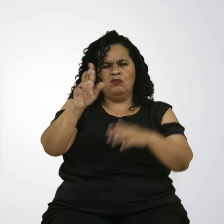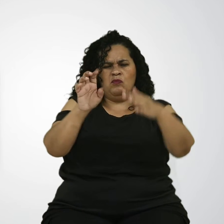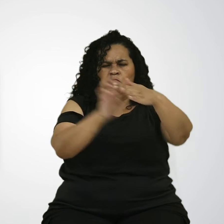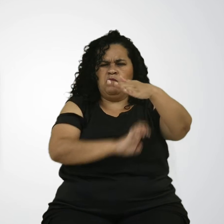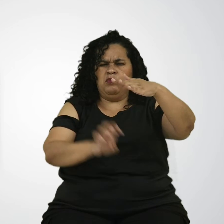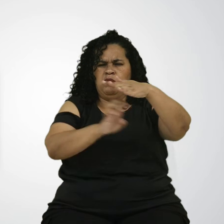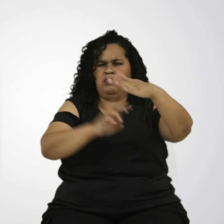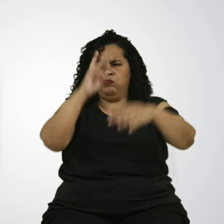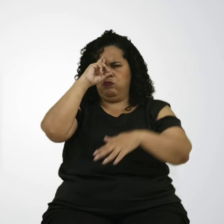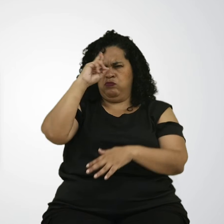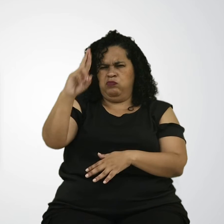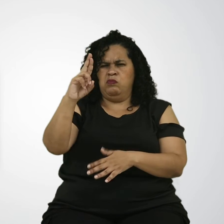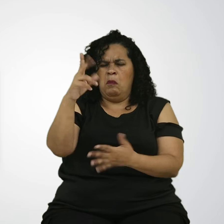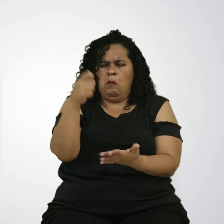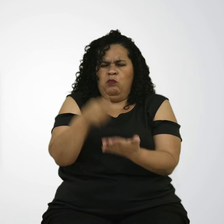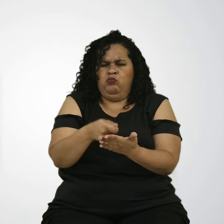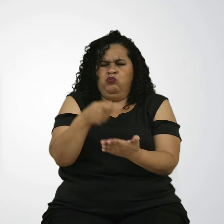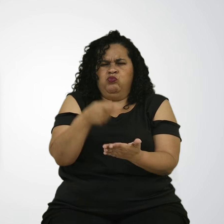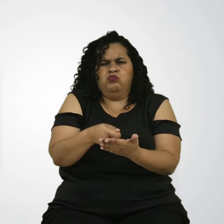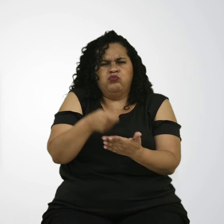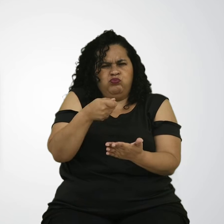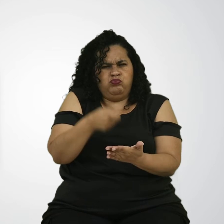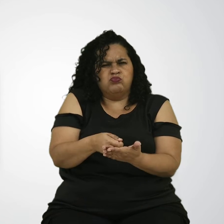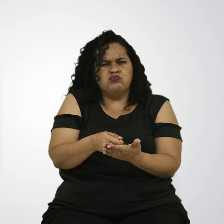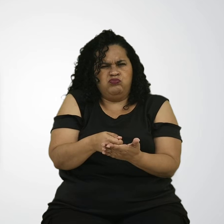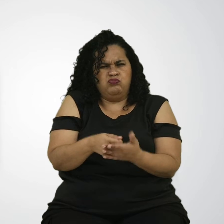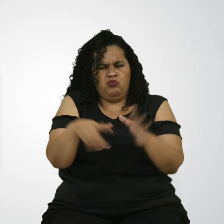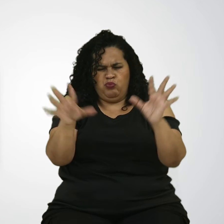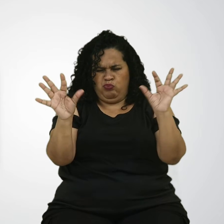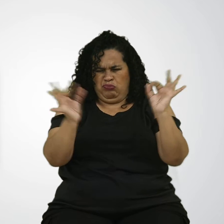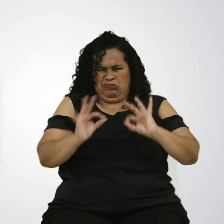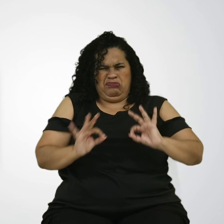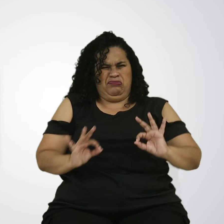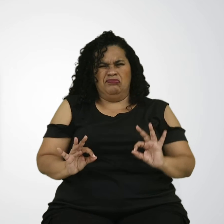extremamente dura, terrível, ela é extremamente